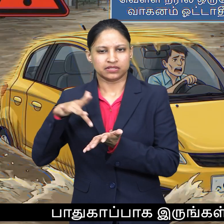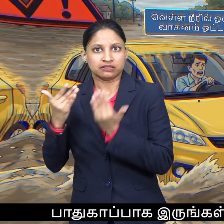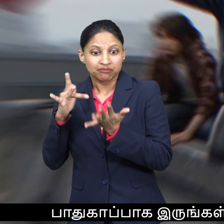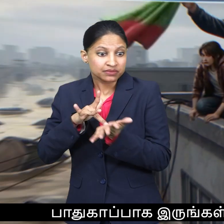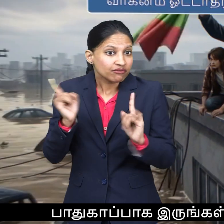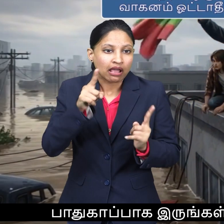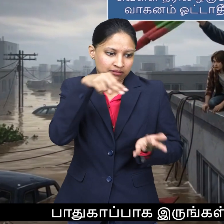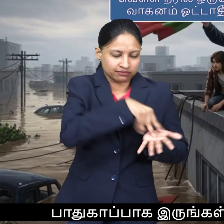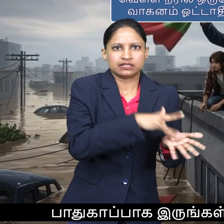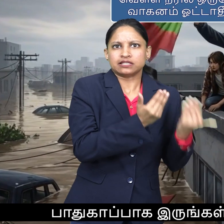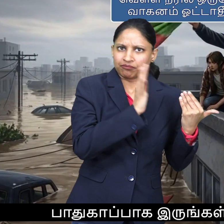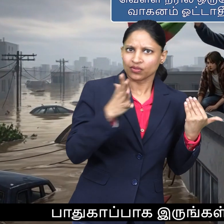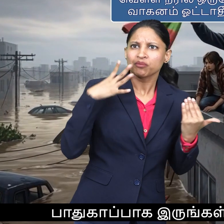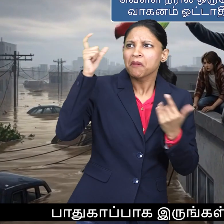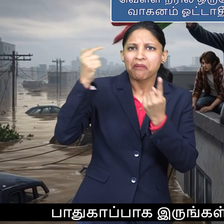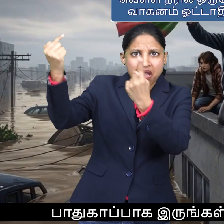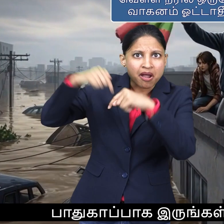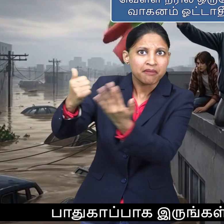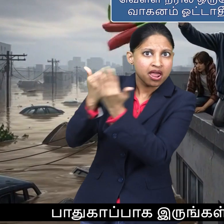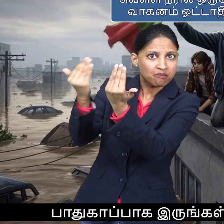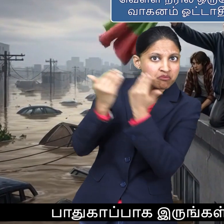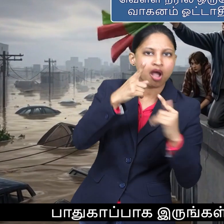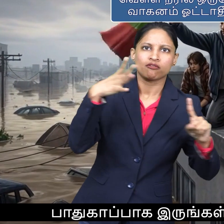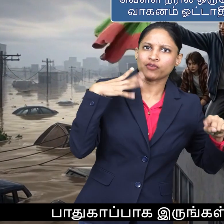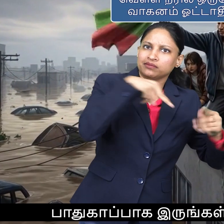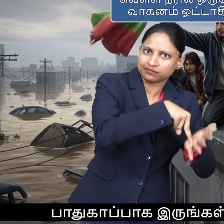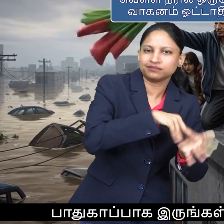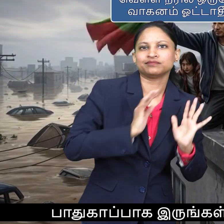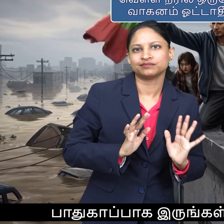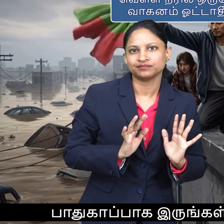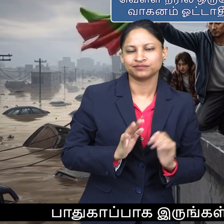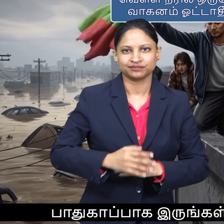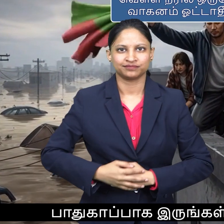பாதுகாப்பாக இருங்கள் மற்றும் உதவிக்காக காத்திருங்கள்.